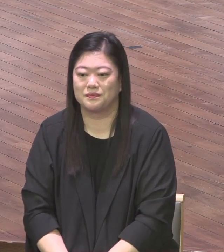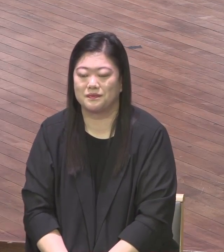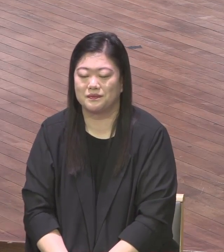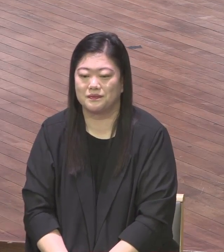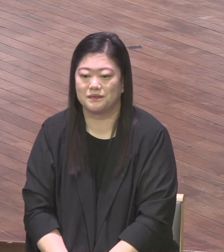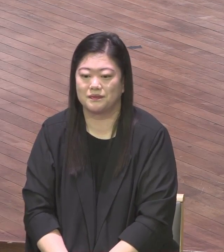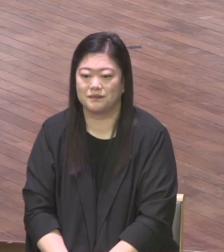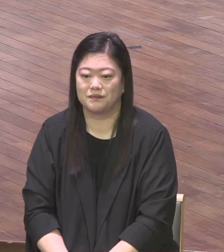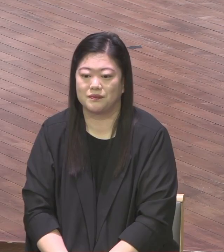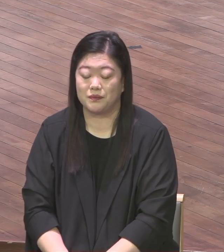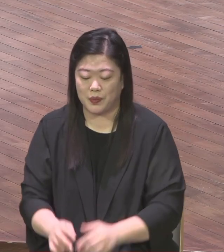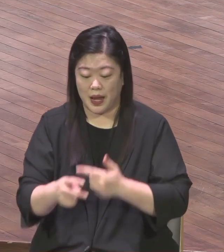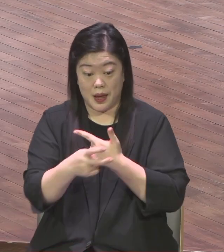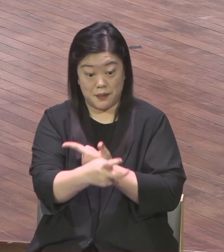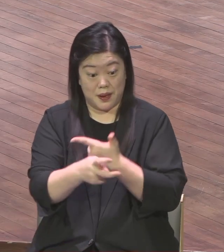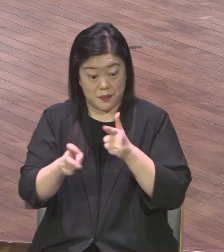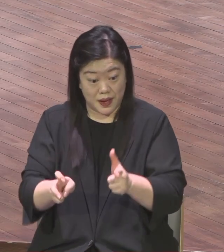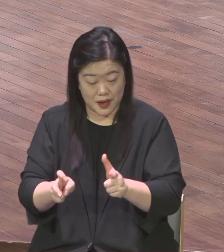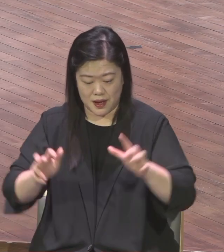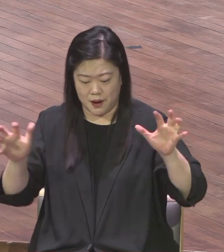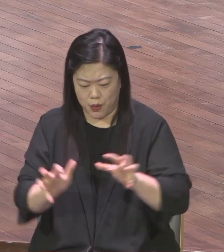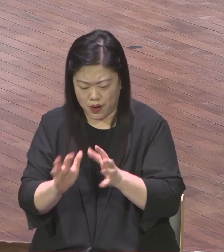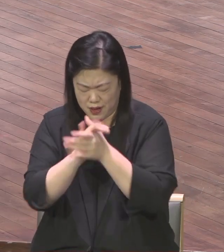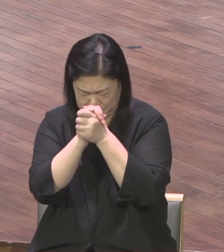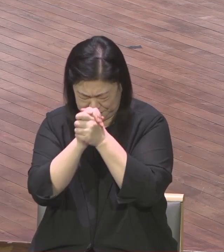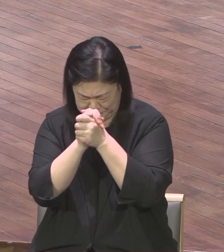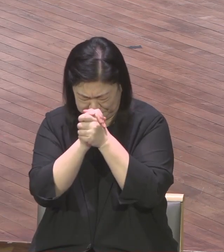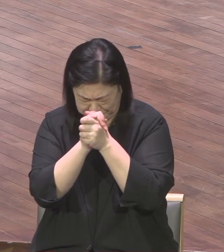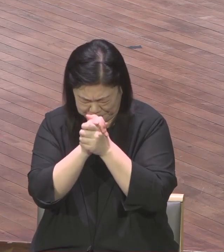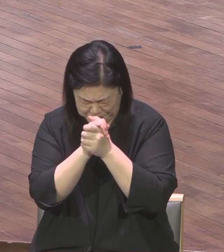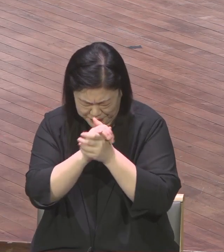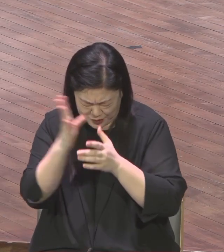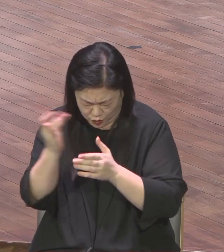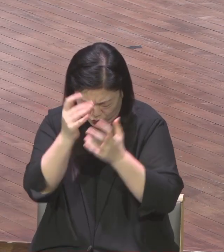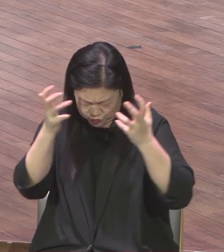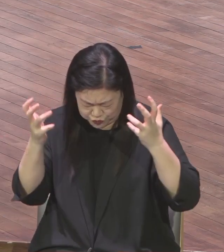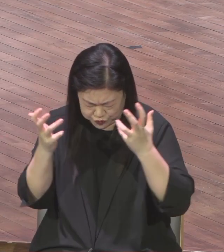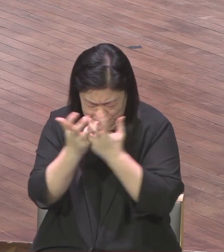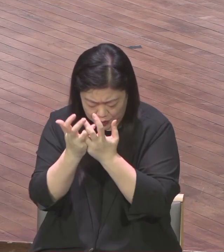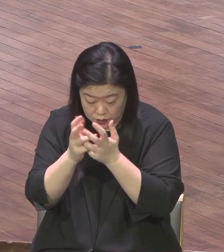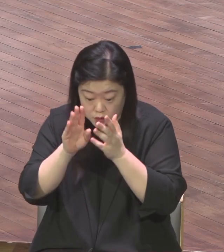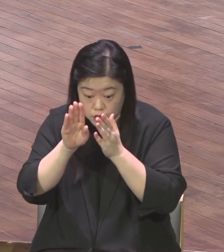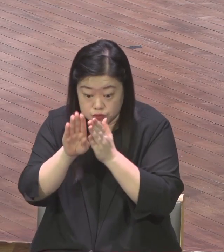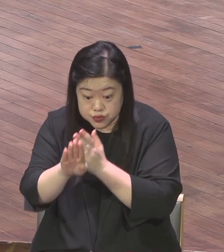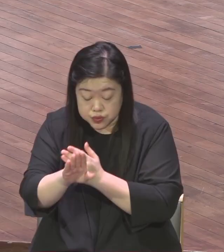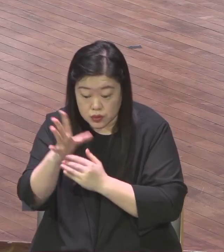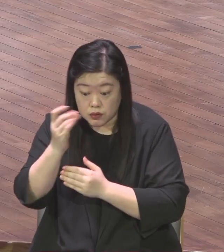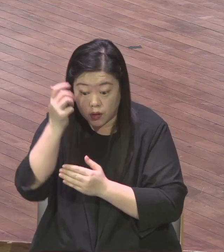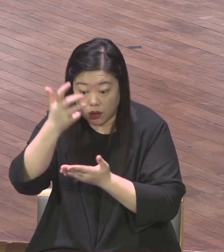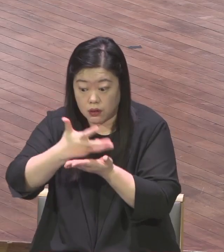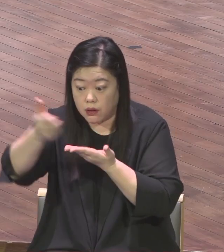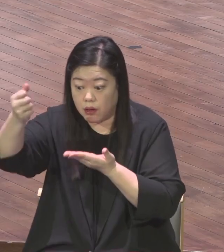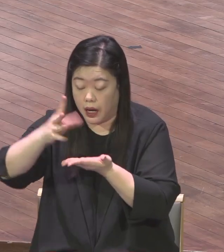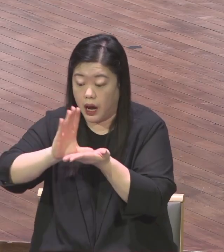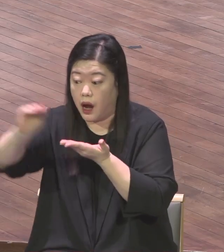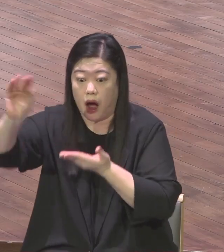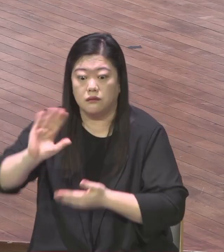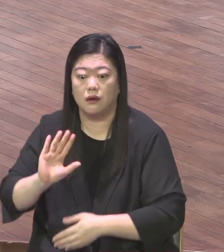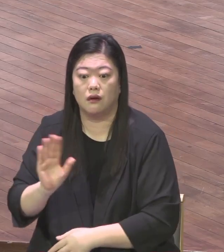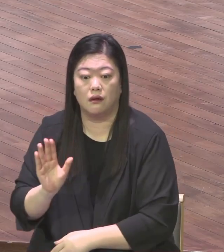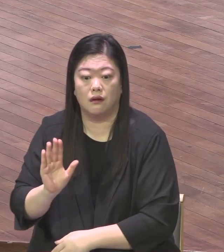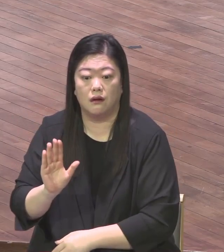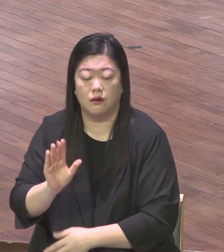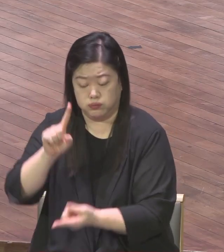그런데 마가다락방에 성령이 임한 이후에 달라졌어요. 성삼위 하나님 중에서